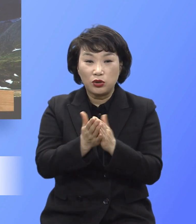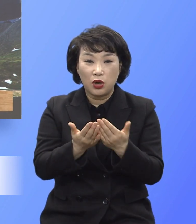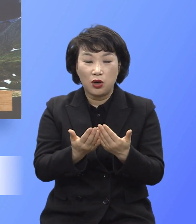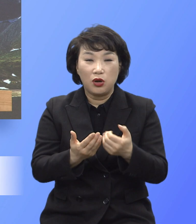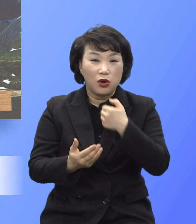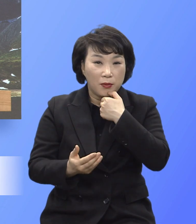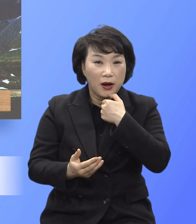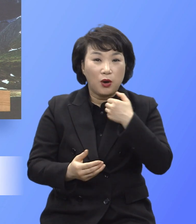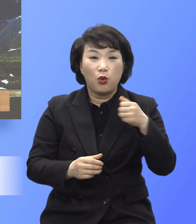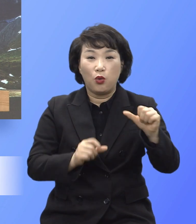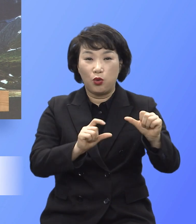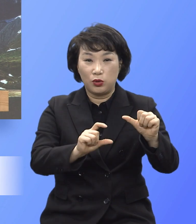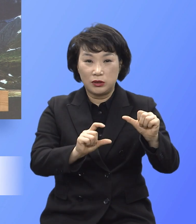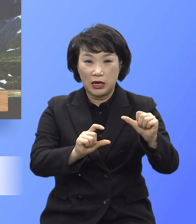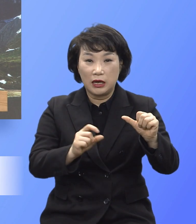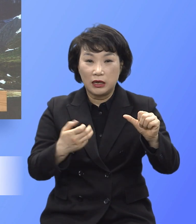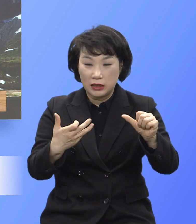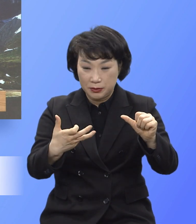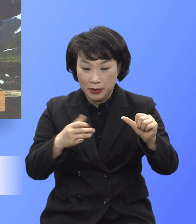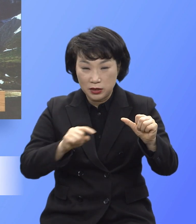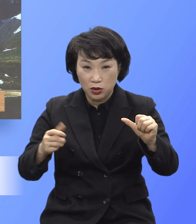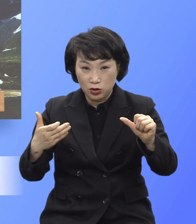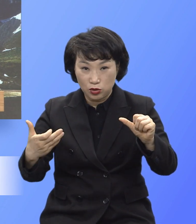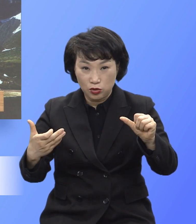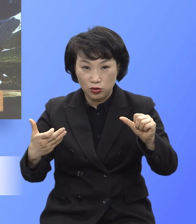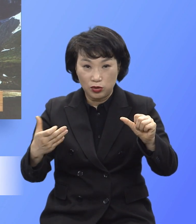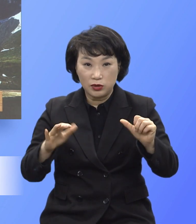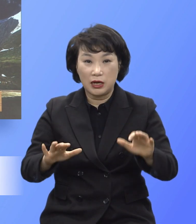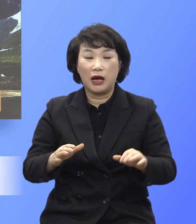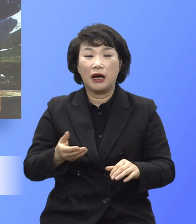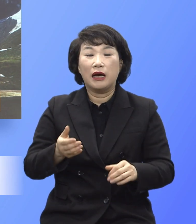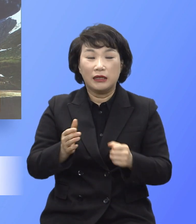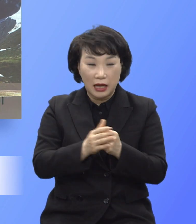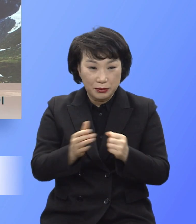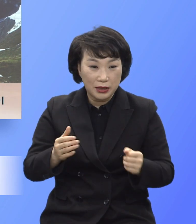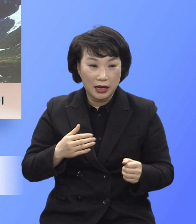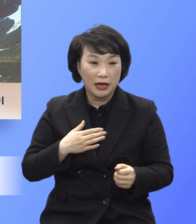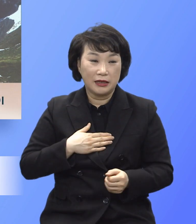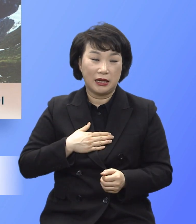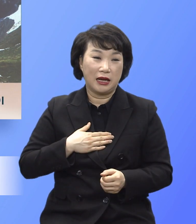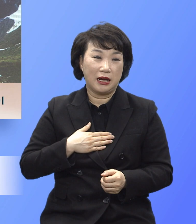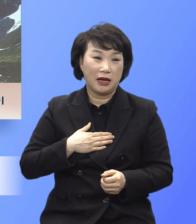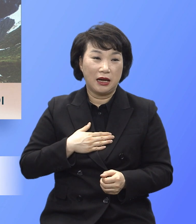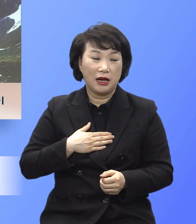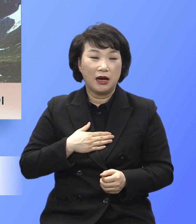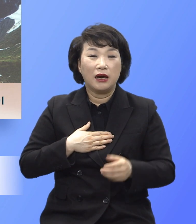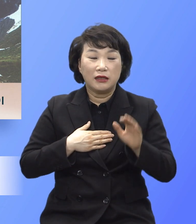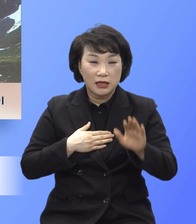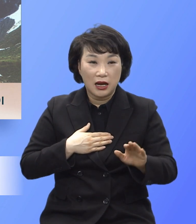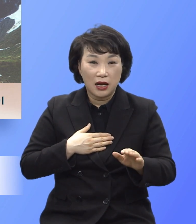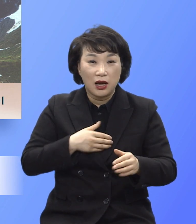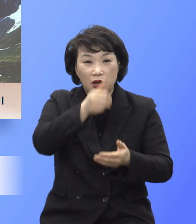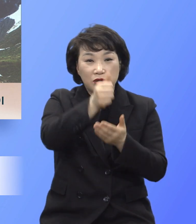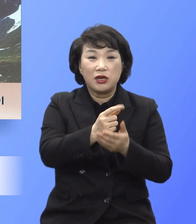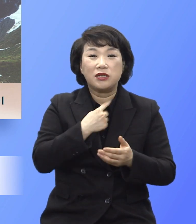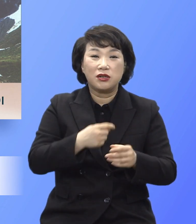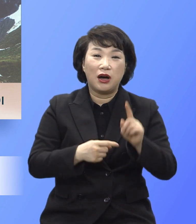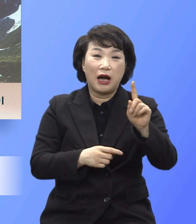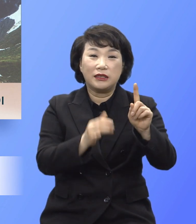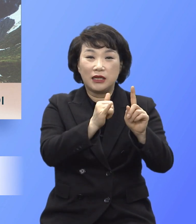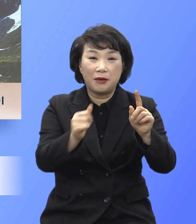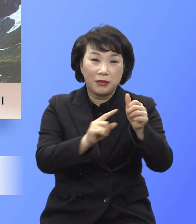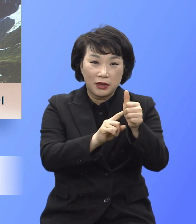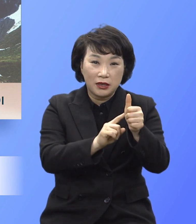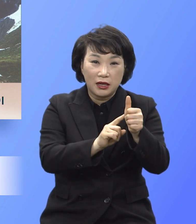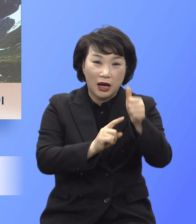로마서 5장 18절 19절 그런즉 한 범죄로 아담이 한